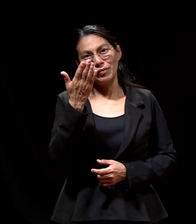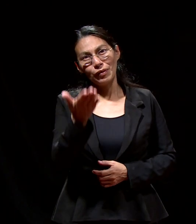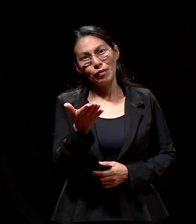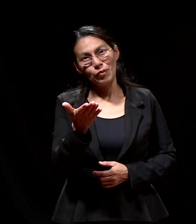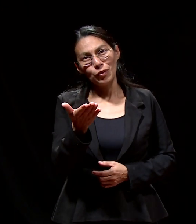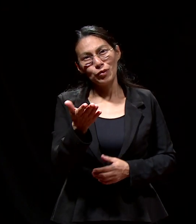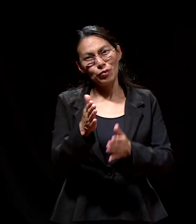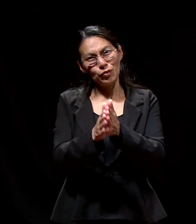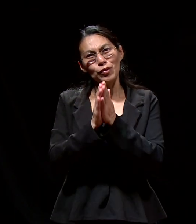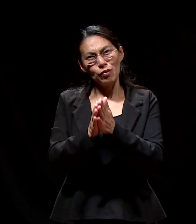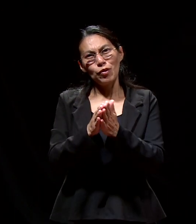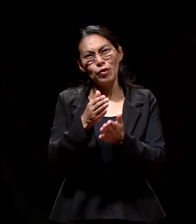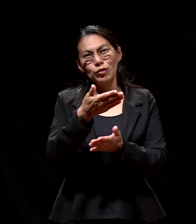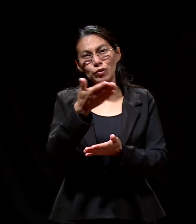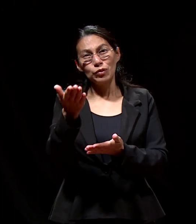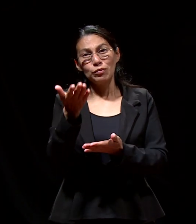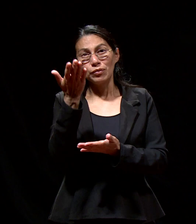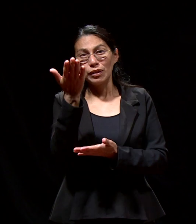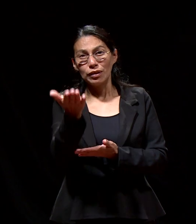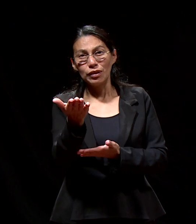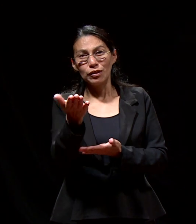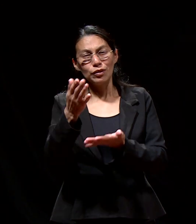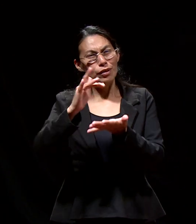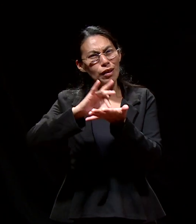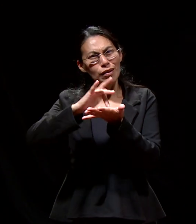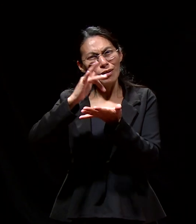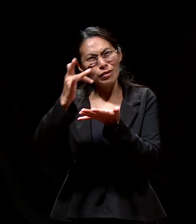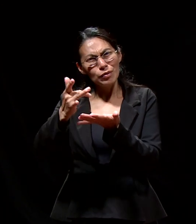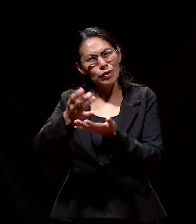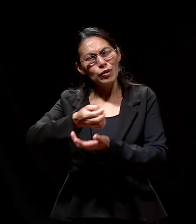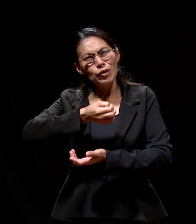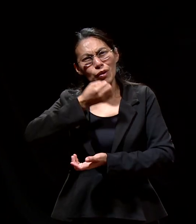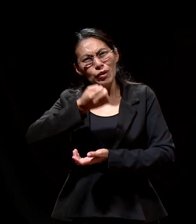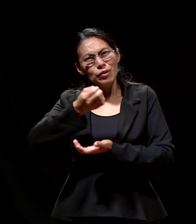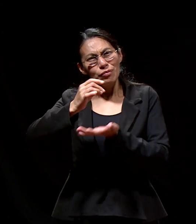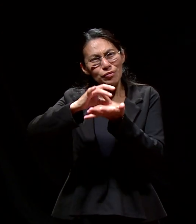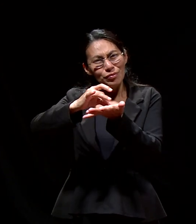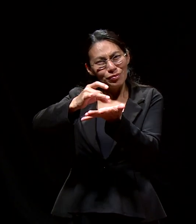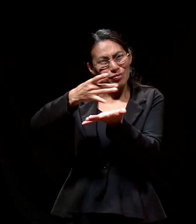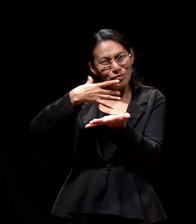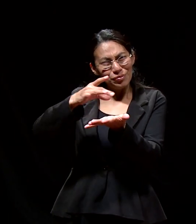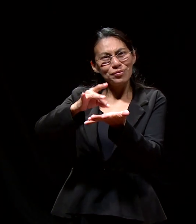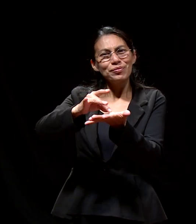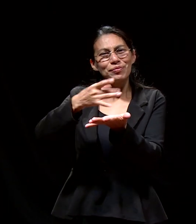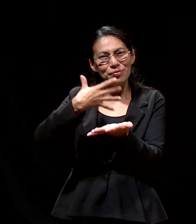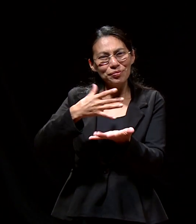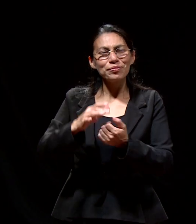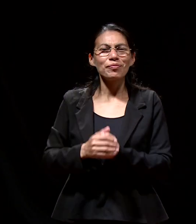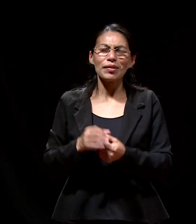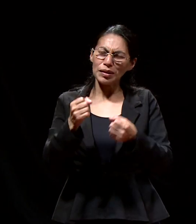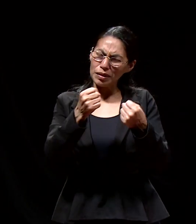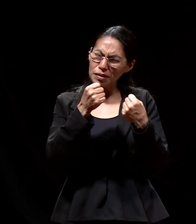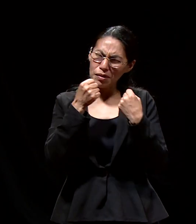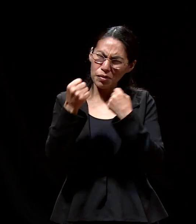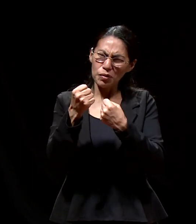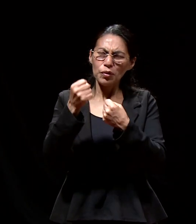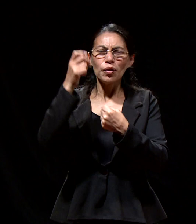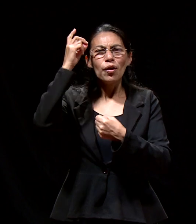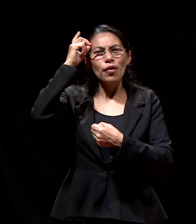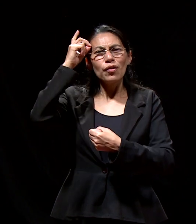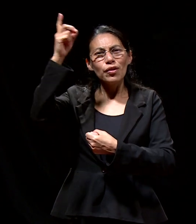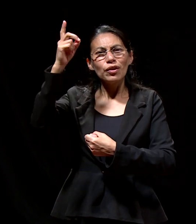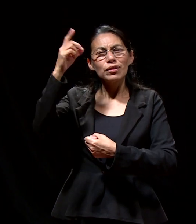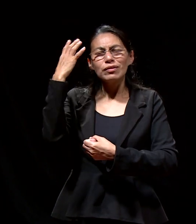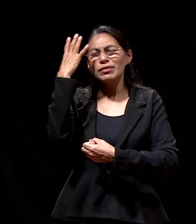que ustedes envíen sus pedidos de oración y también sus agradecimientos porque sin duda alguna Dios ha